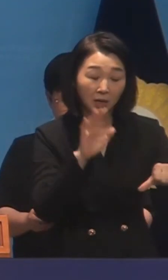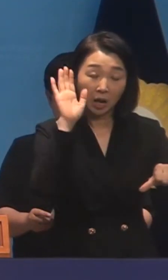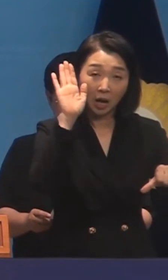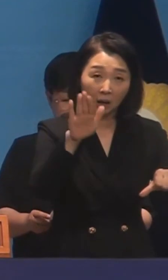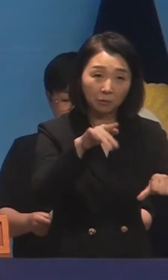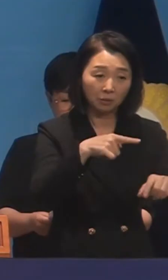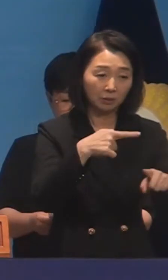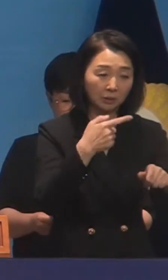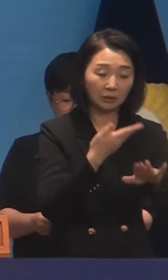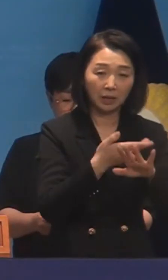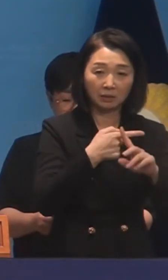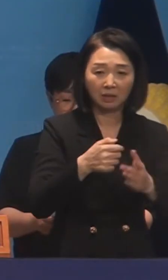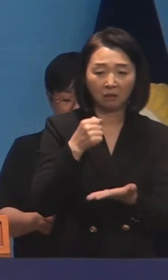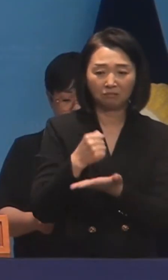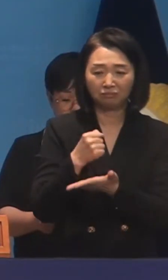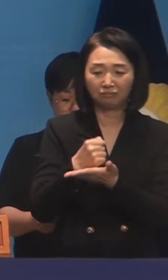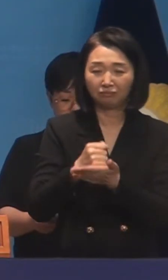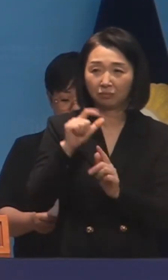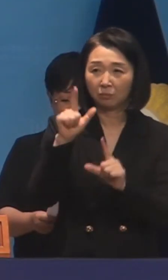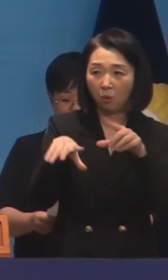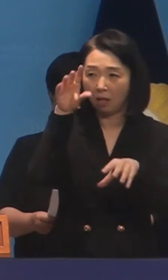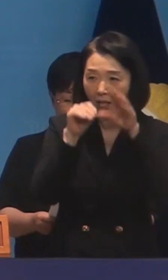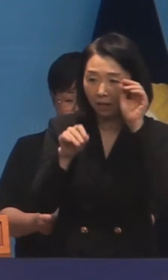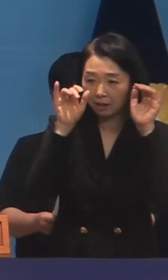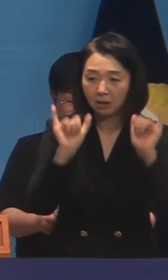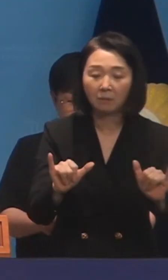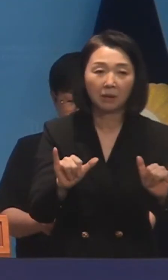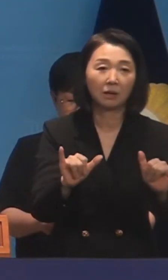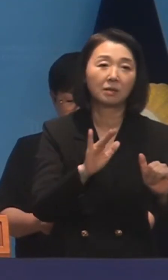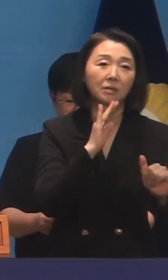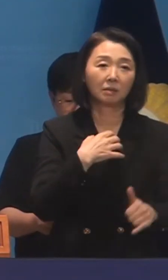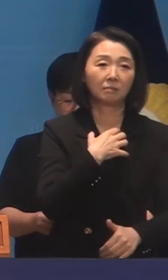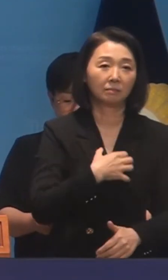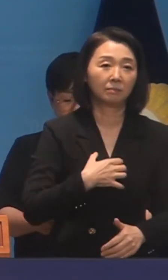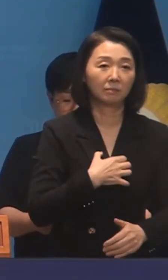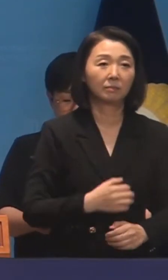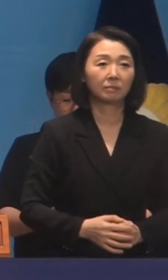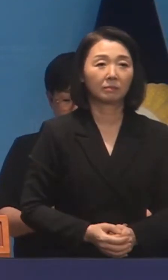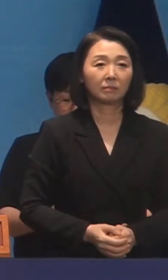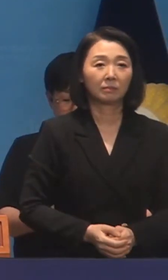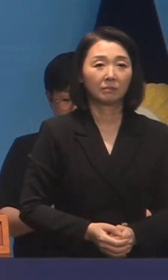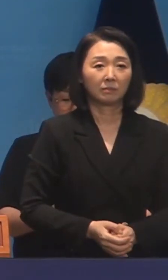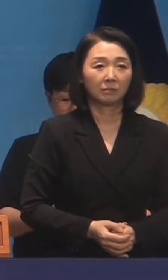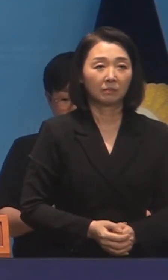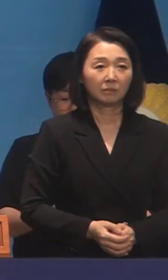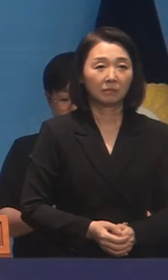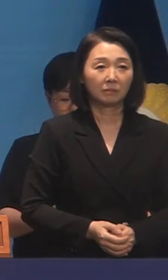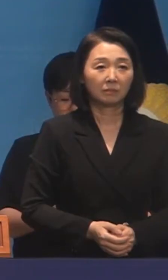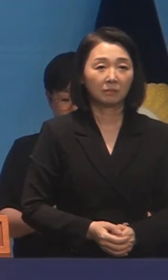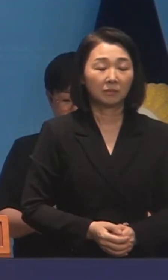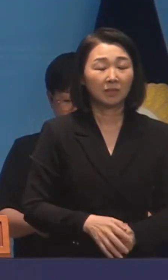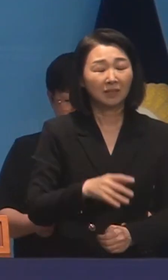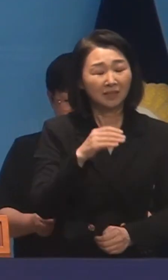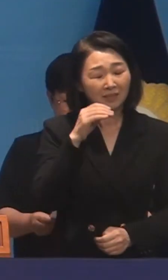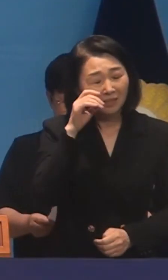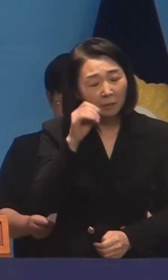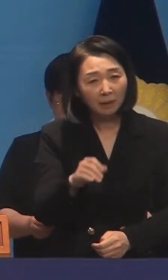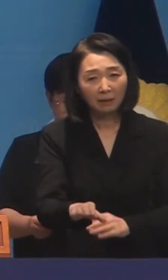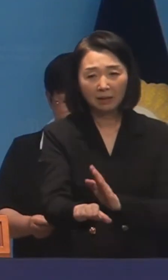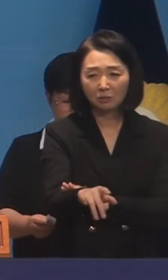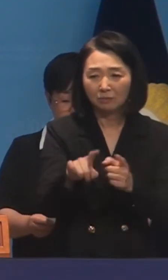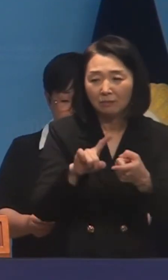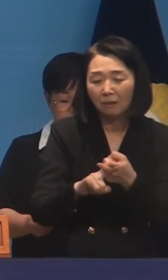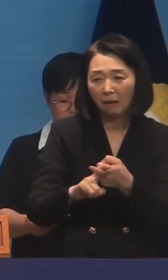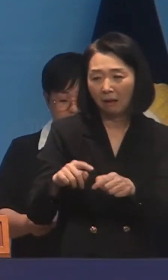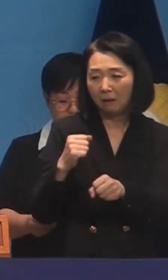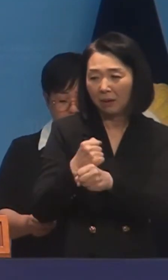비방하는 말투와 태도를 학습하게 될까봐 상당히 걱정스러웠고 제발 극우 세력을 만들어내는